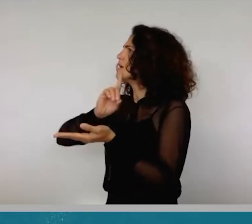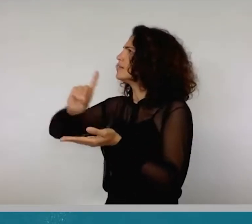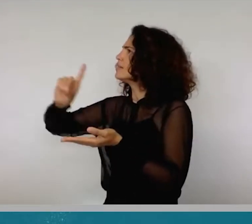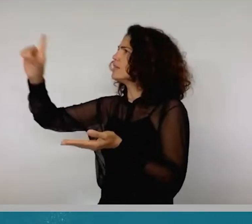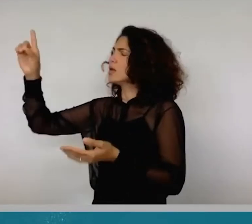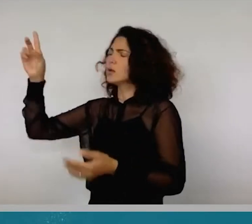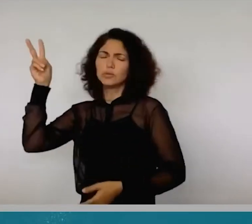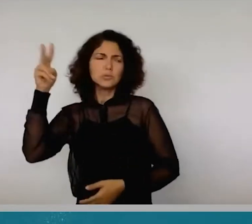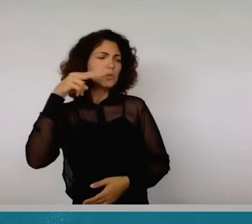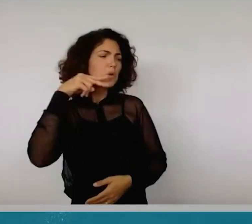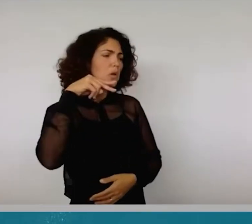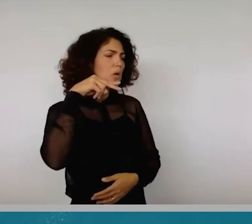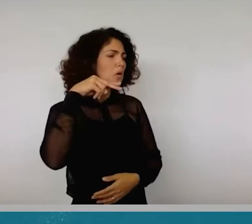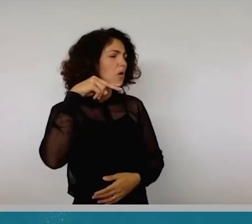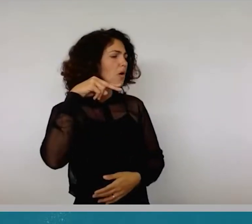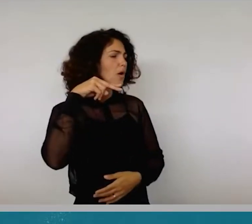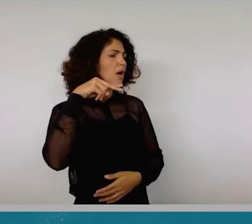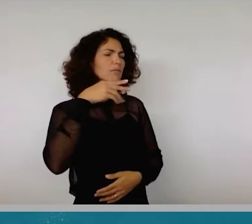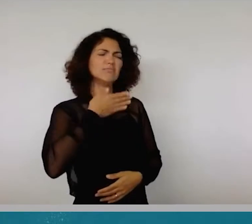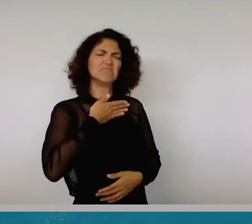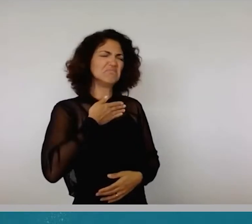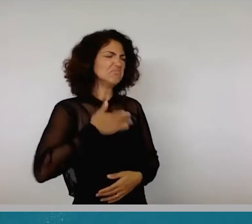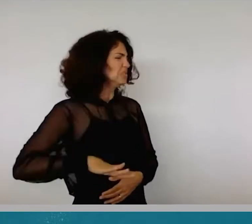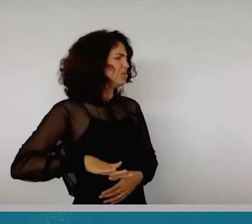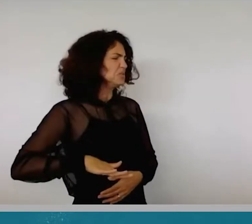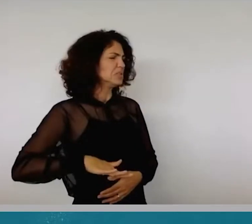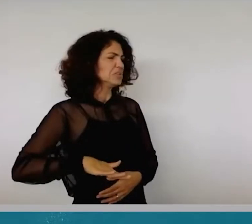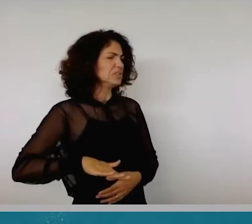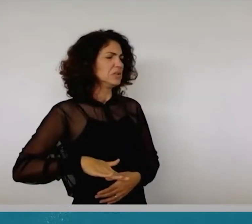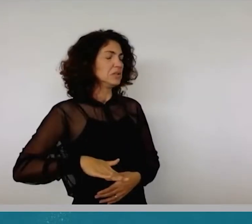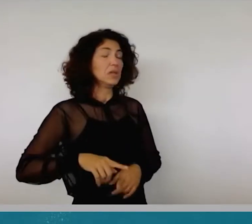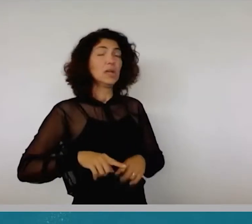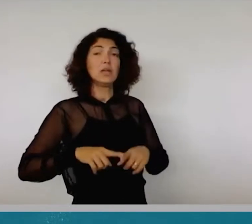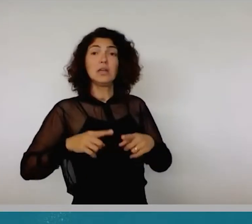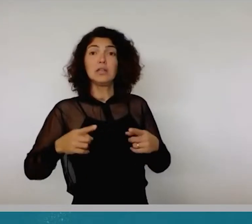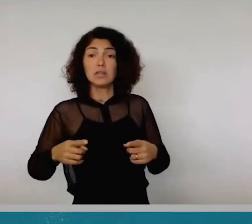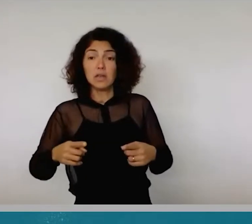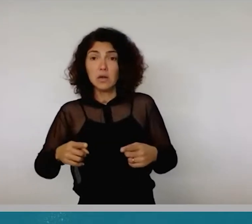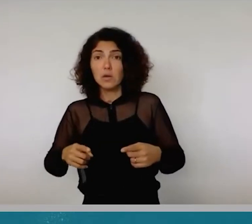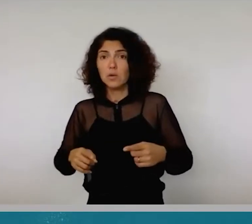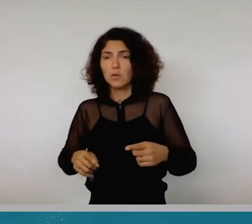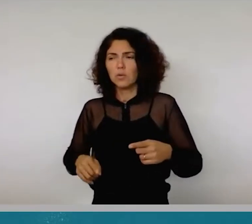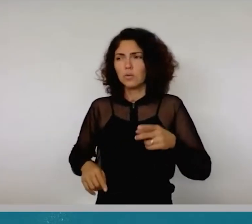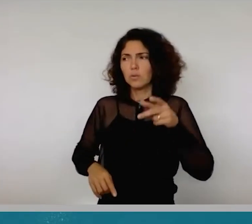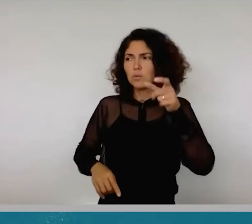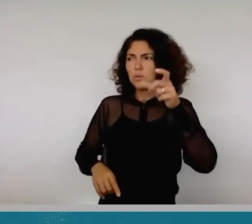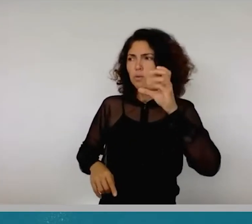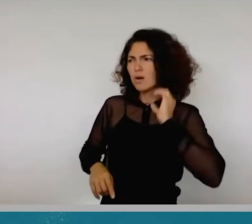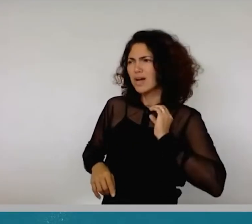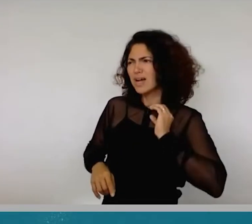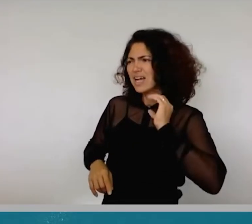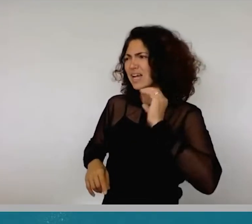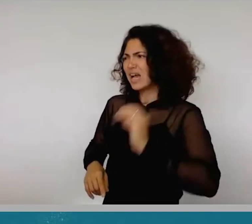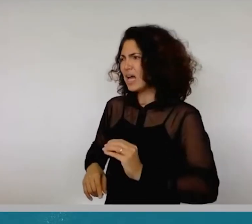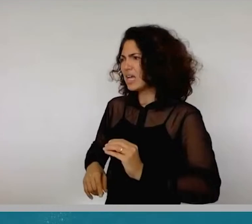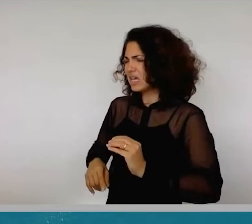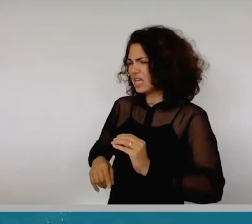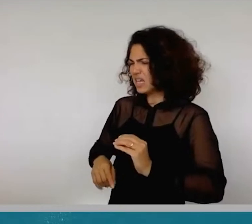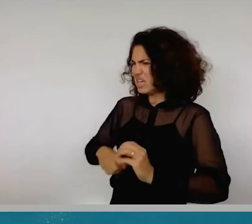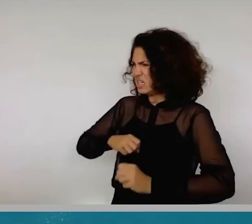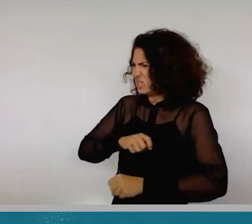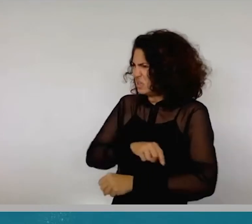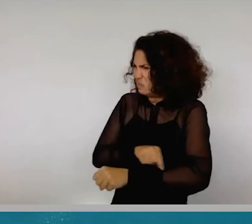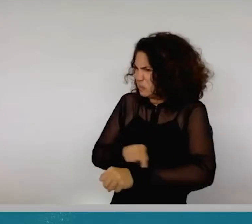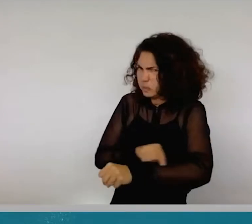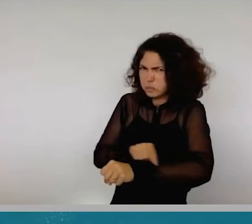pois, sobremaneira Caim, e descaiu-lhe o semblante. Então, a cobiça,